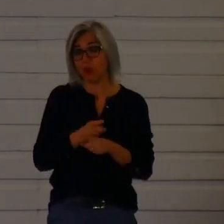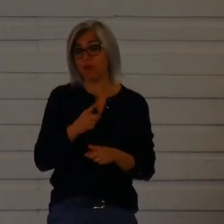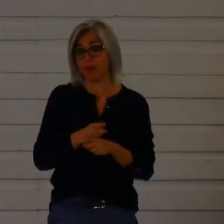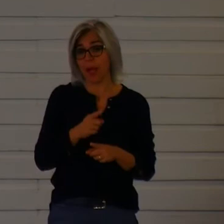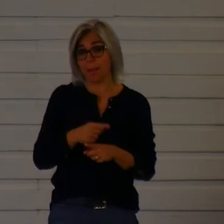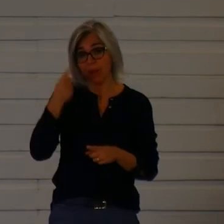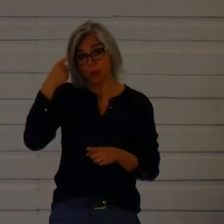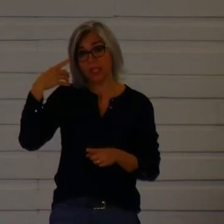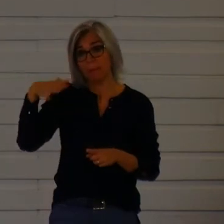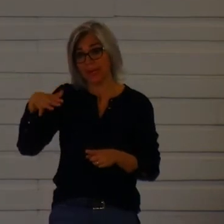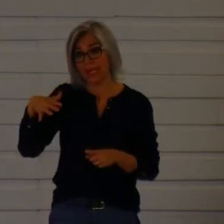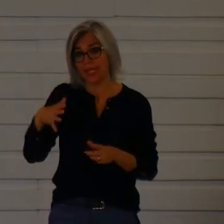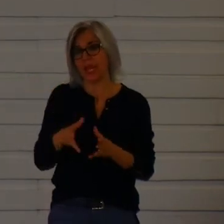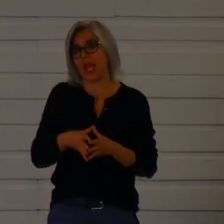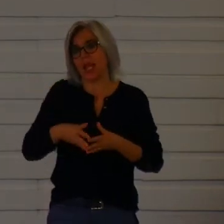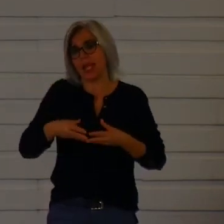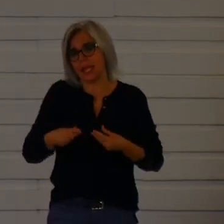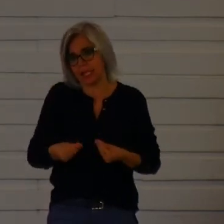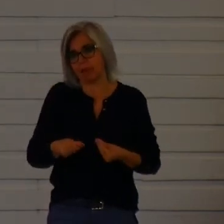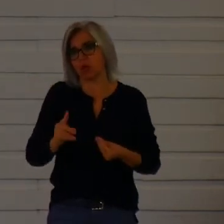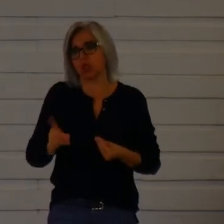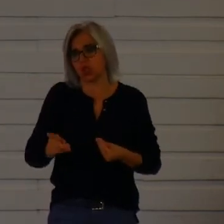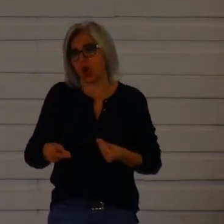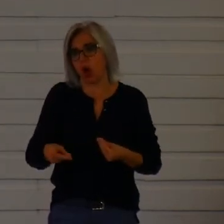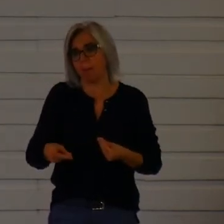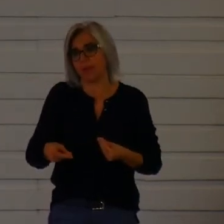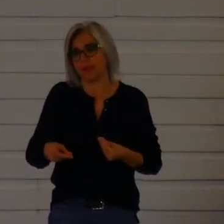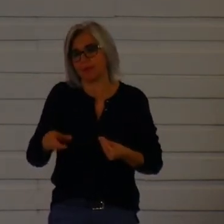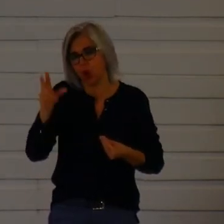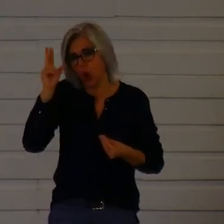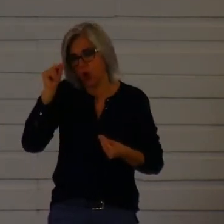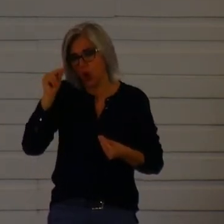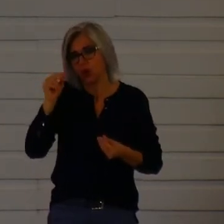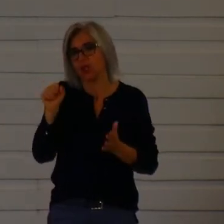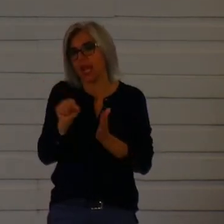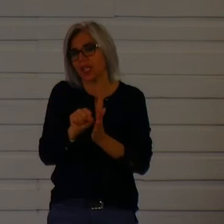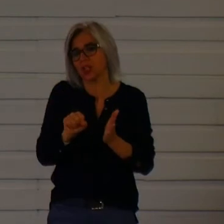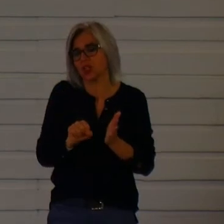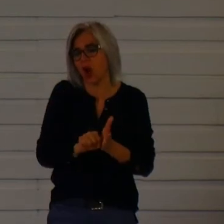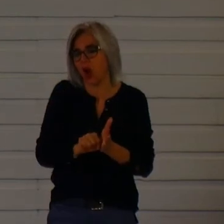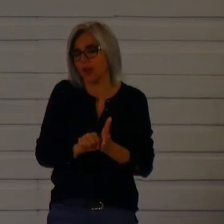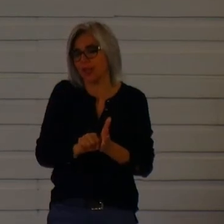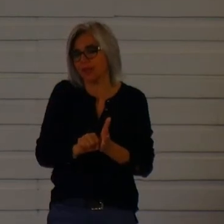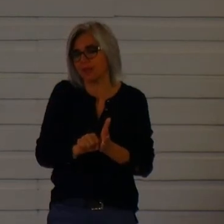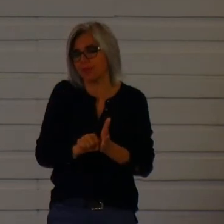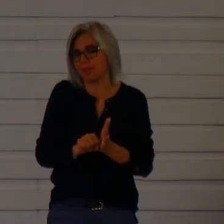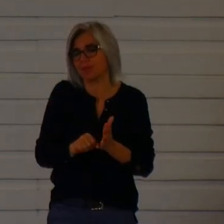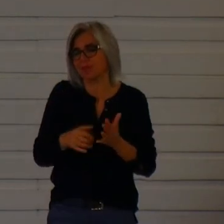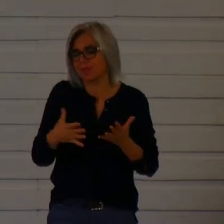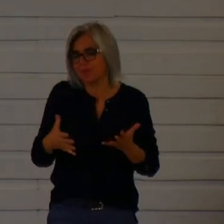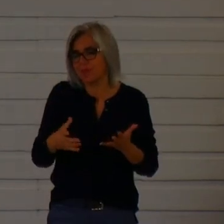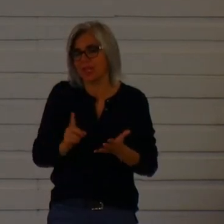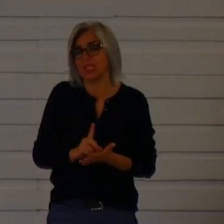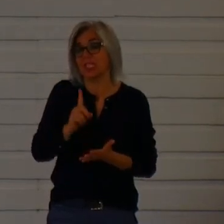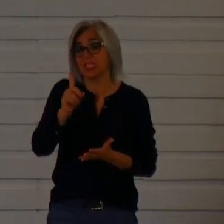di leggere quello che Giobbe poi disse. Perché per i primi 7 giorni che gli amici non parlavano, Giobbe benedisse, Dio ha dato,